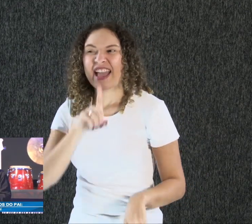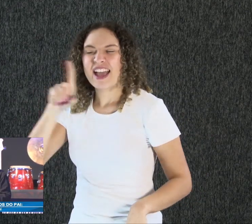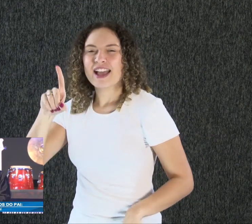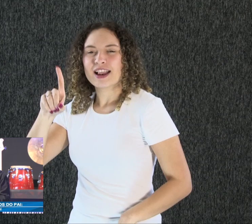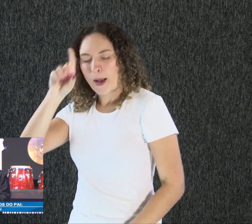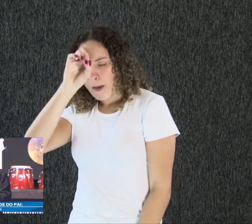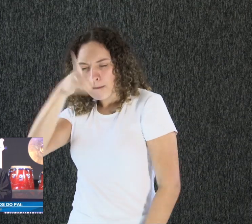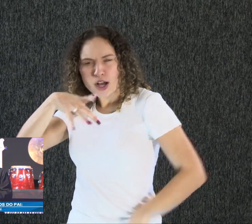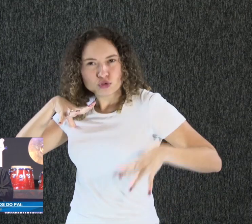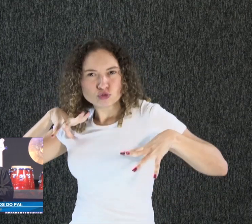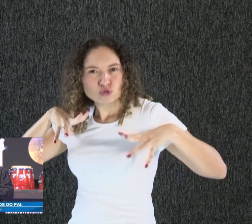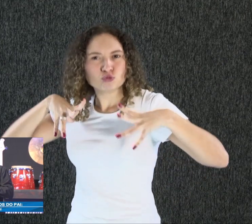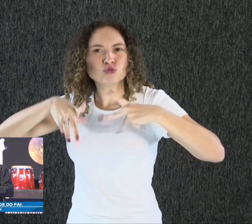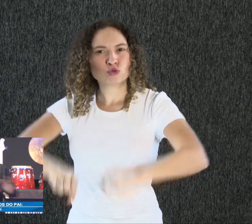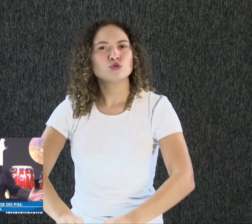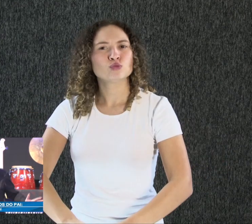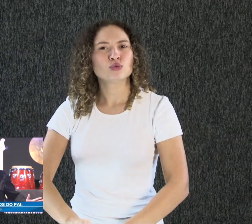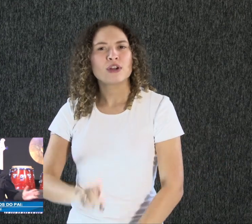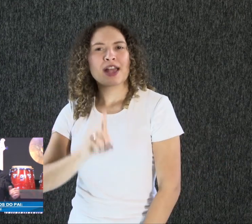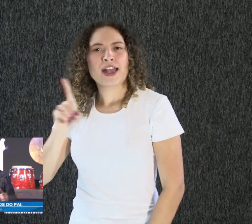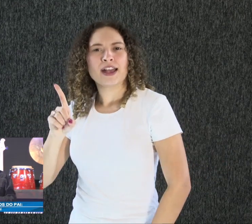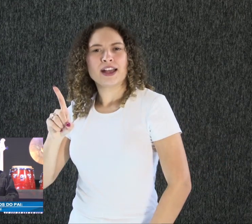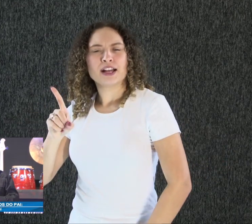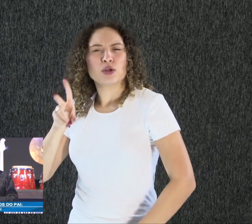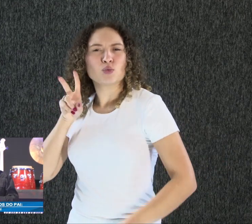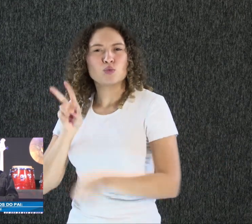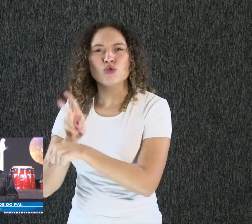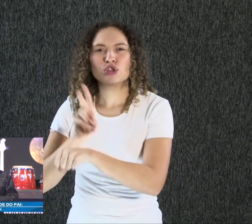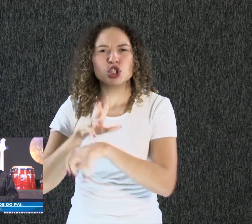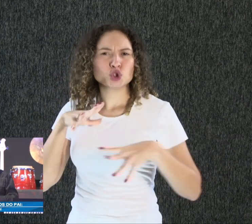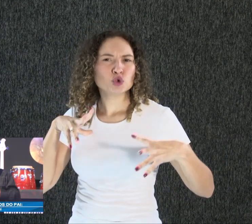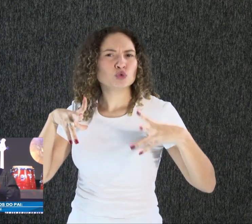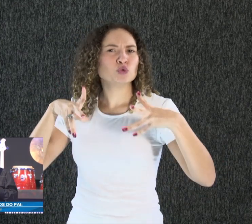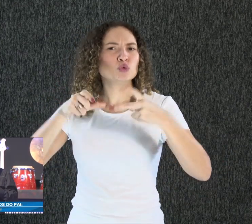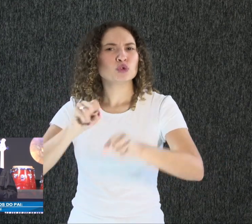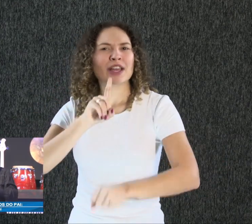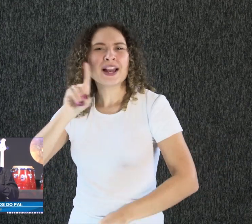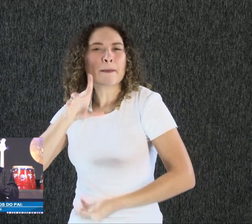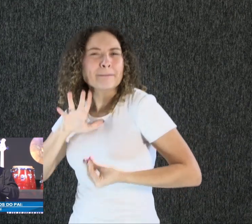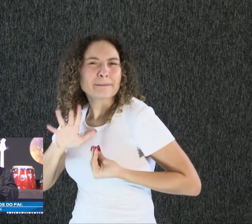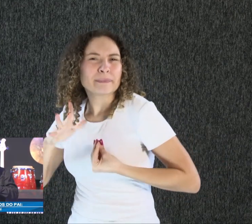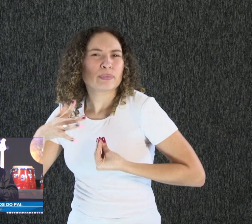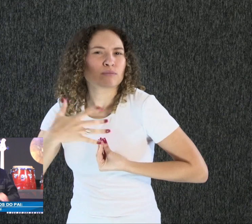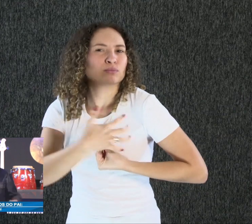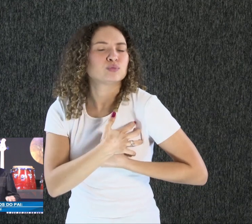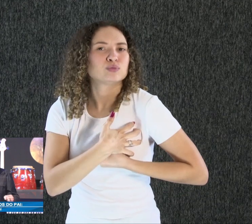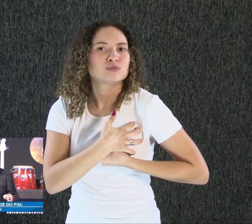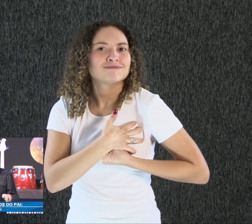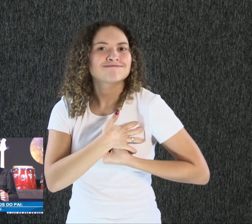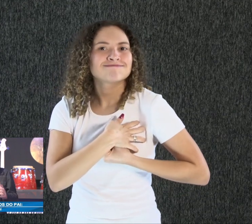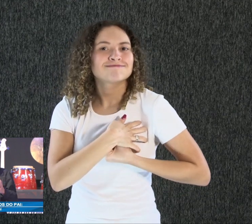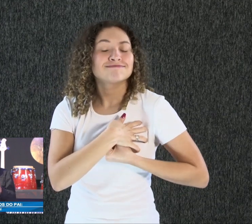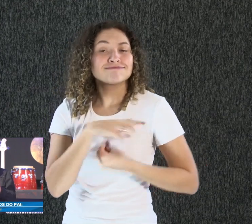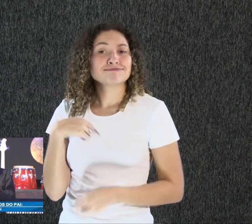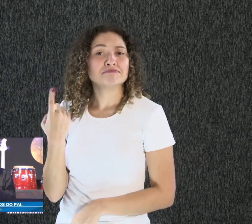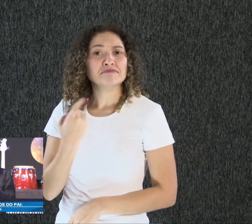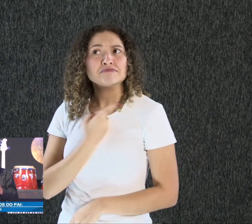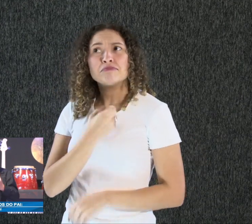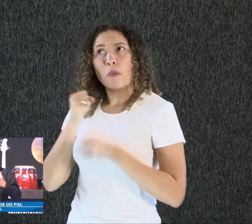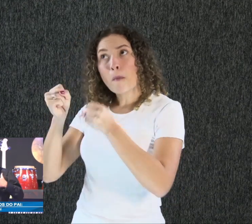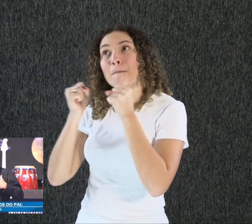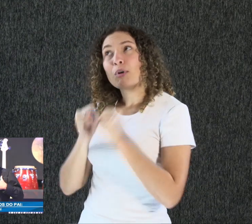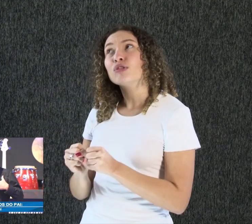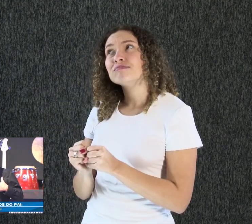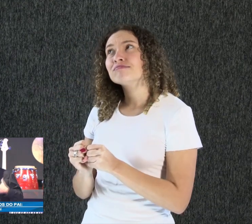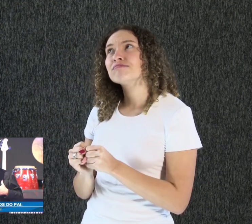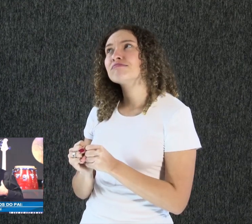onipotência significa um poder total. Este Deus tem um poder total, e é esse poder que